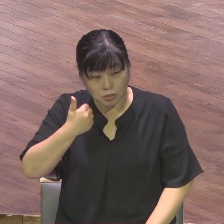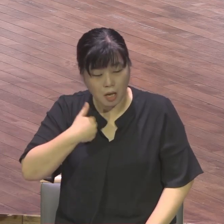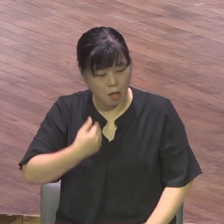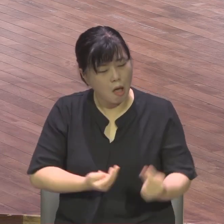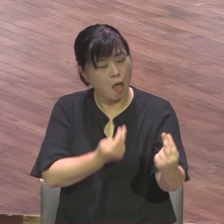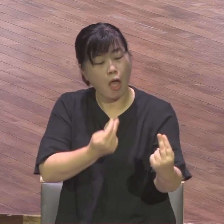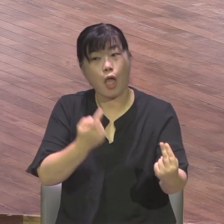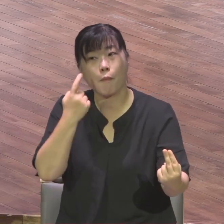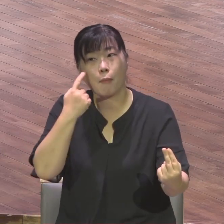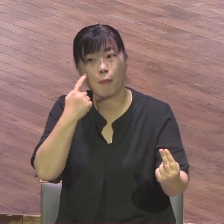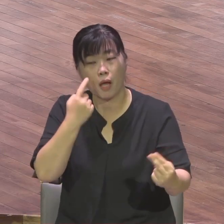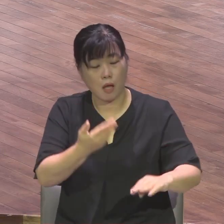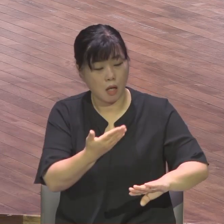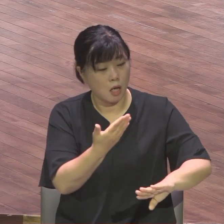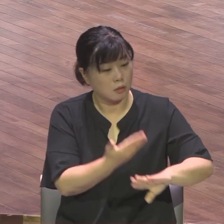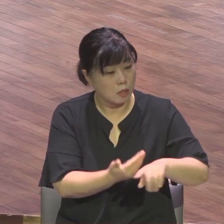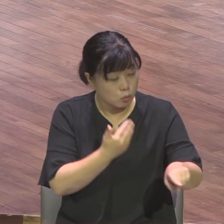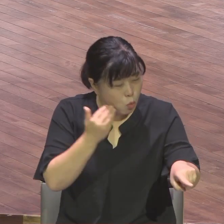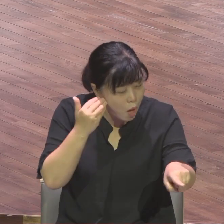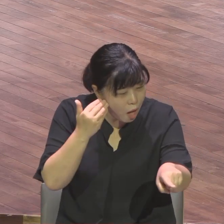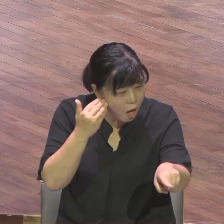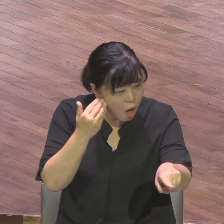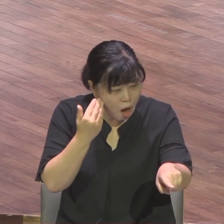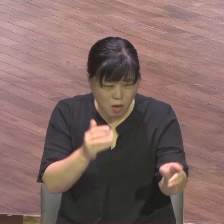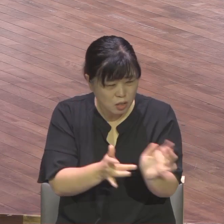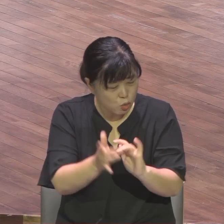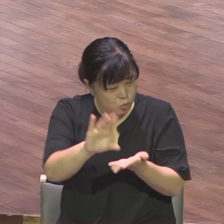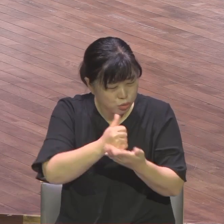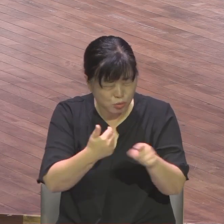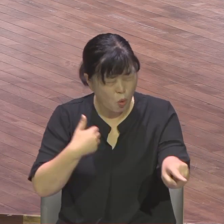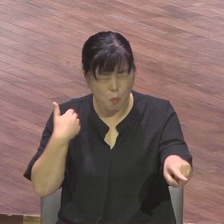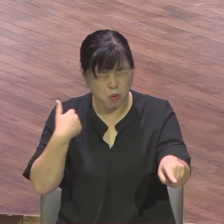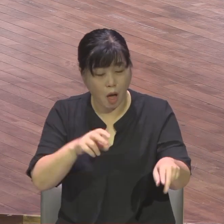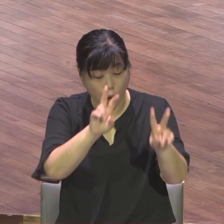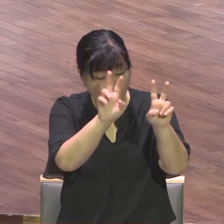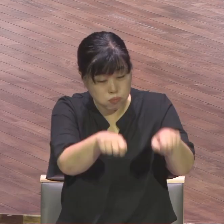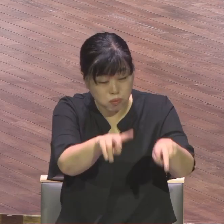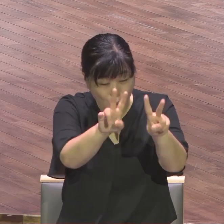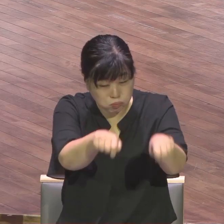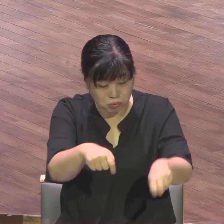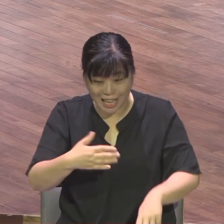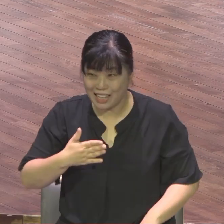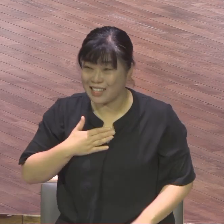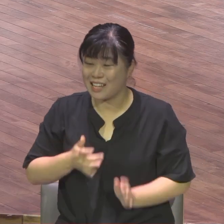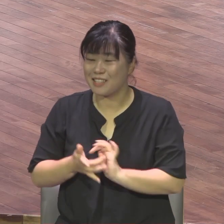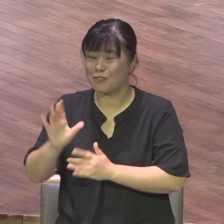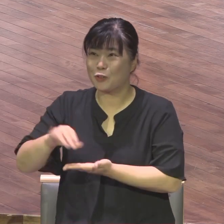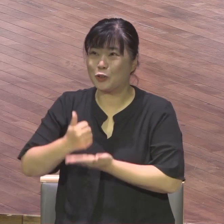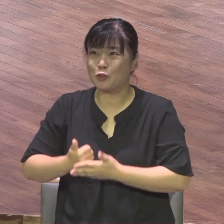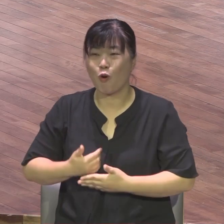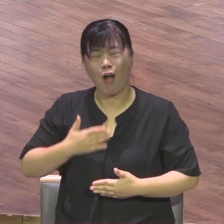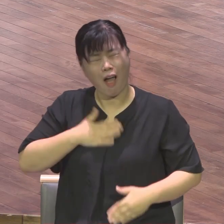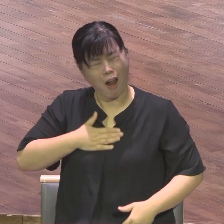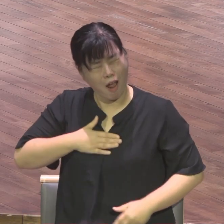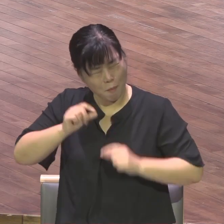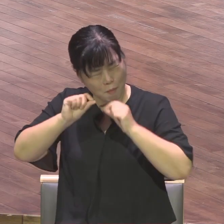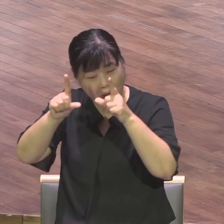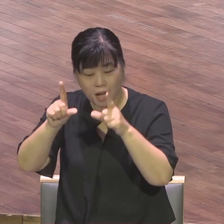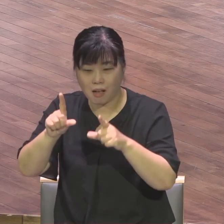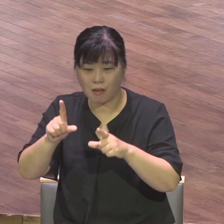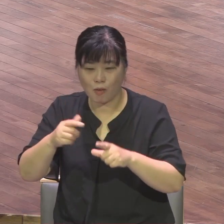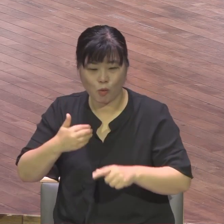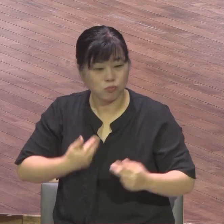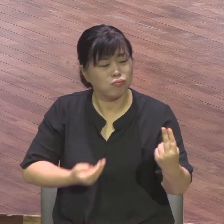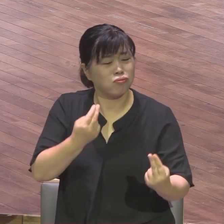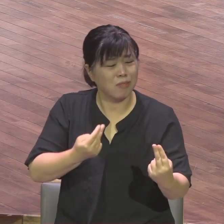이 담당한 사람 어디 있어요? 그럼 내가 누구예요? 누가? 매우 여러분 존귀한 자예요. 그걸 쳐다보니까